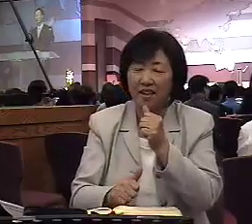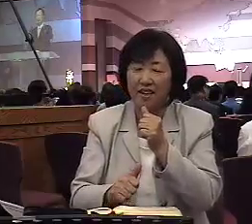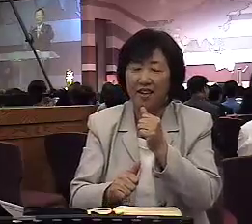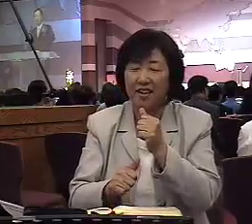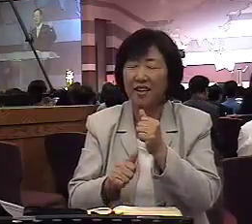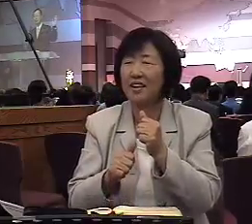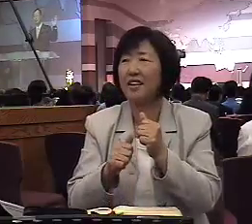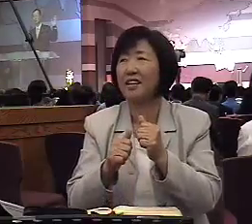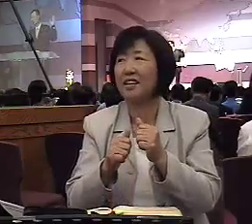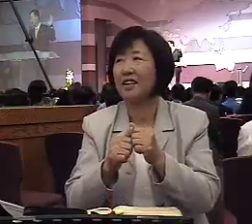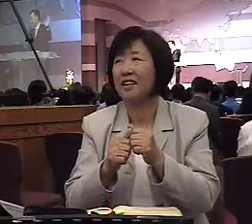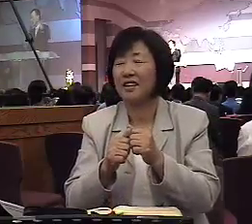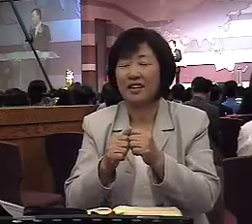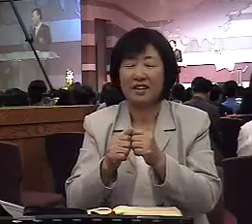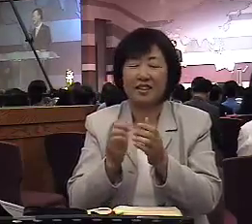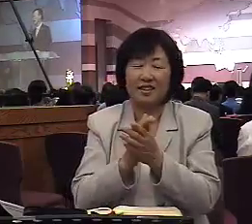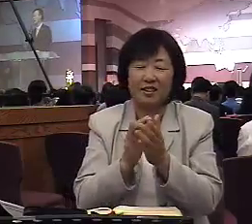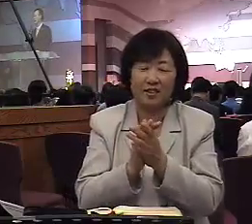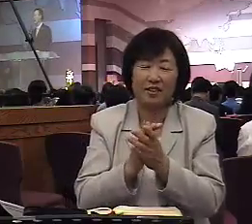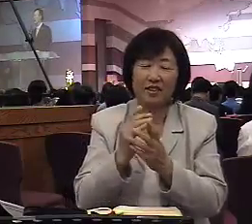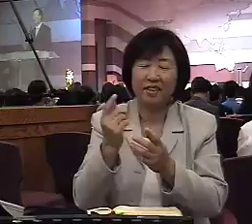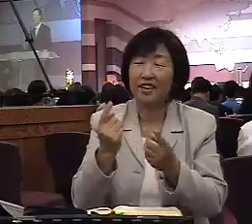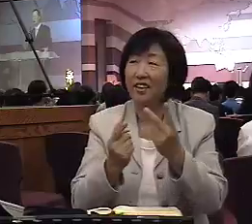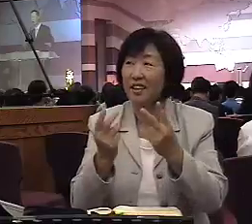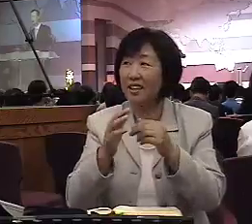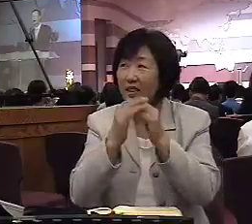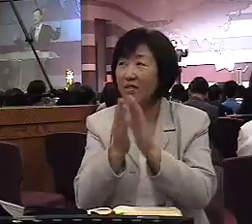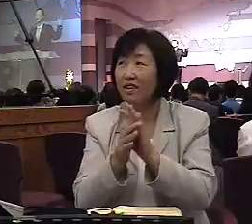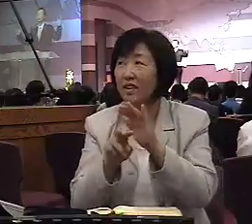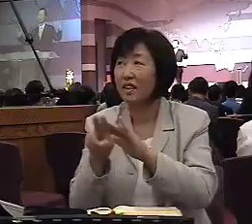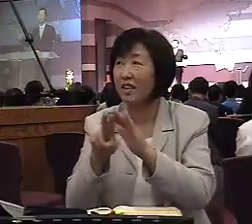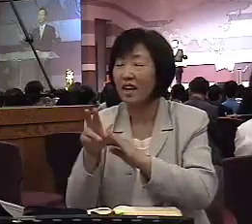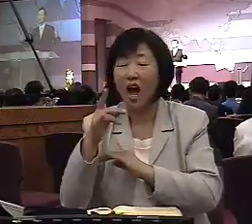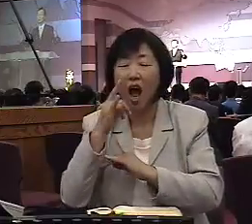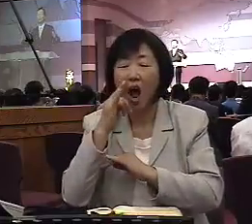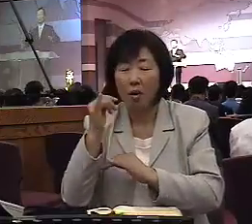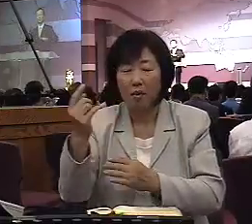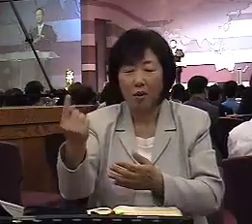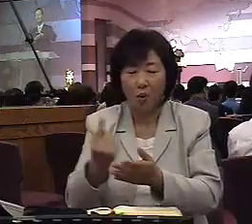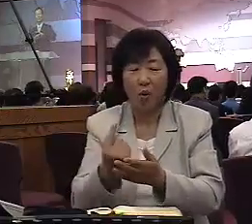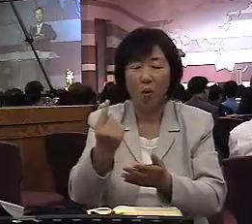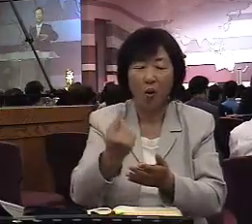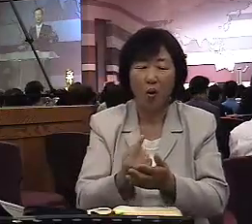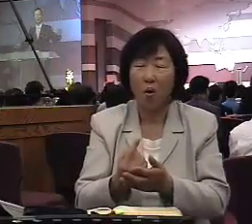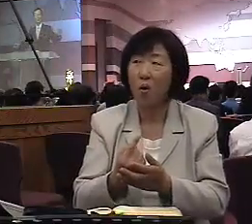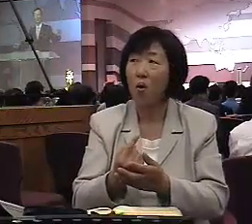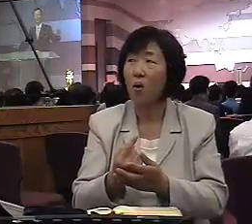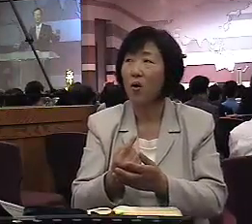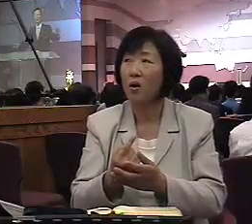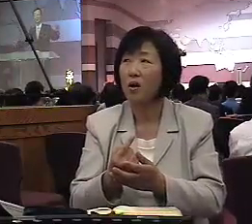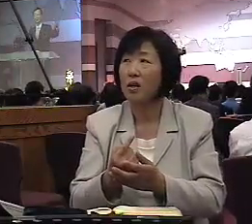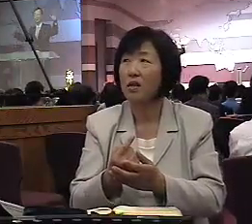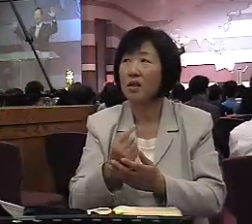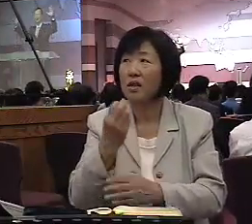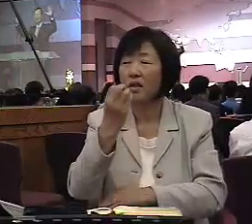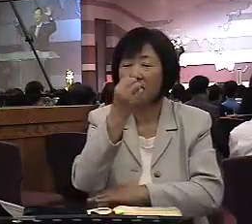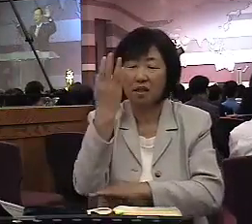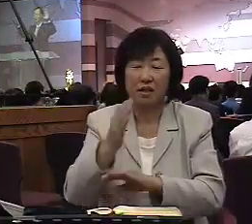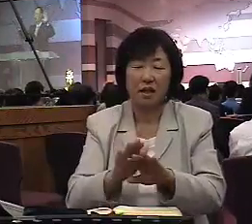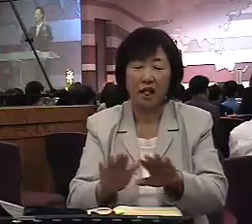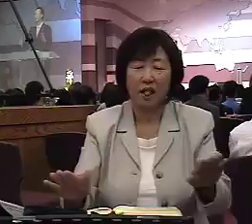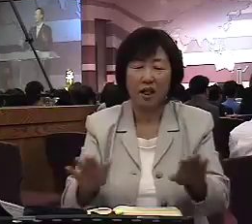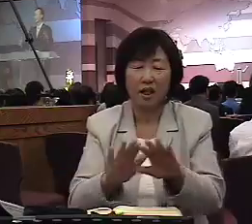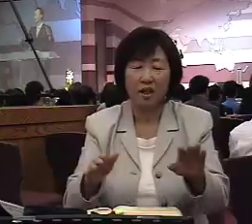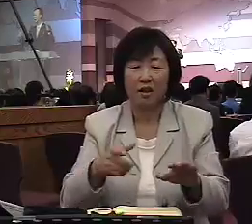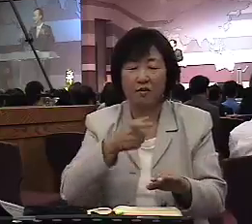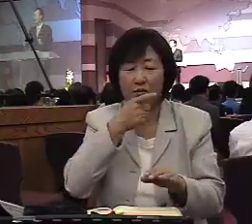뭐 형제들 친구들을 이겨 다 도망가는데 어머니만큼은 오셔서 신문을 깔고 그를 그냥